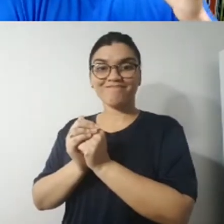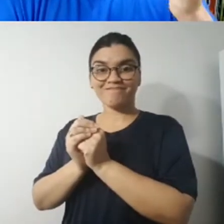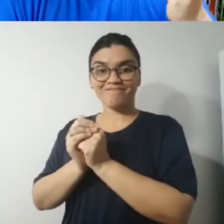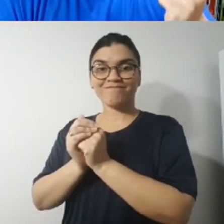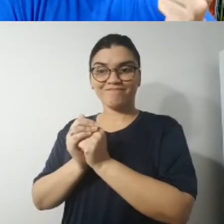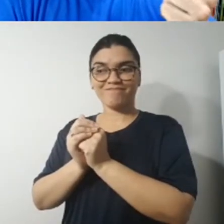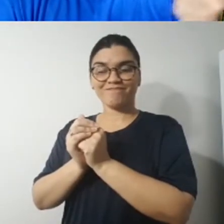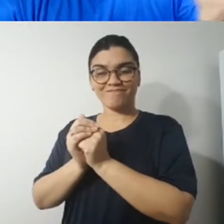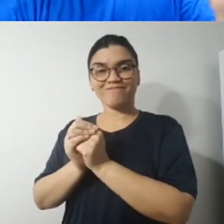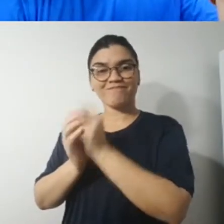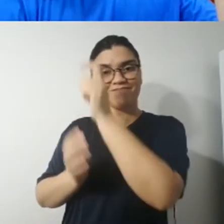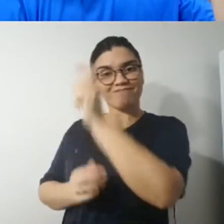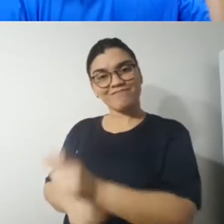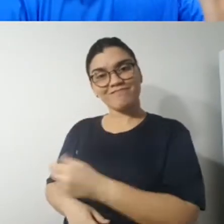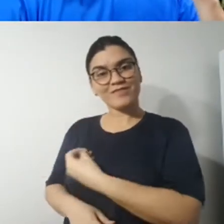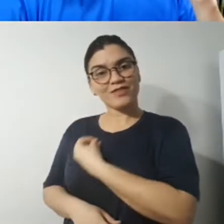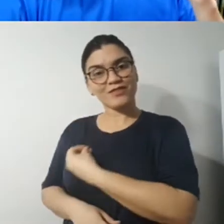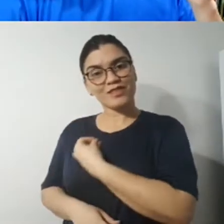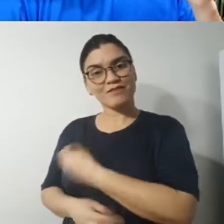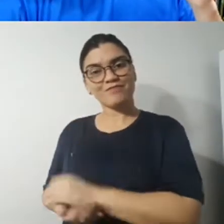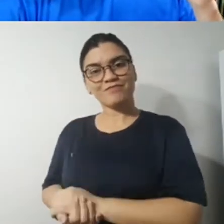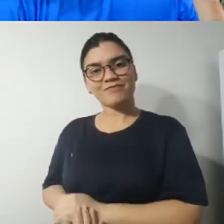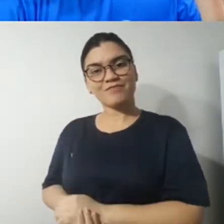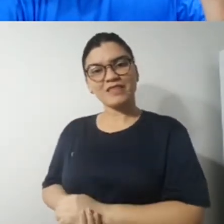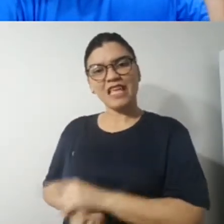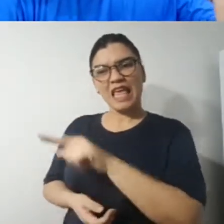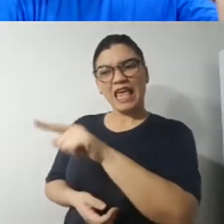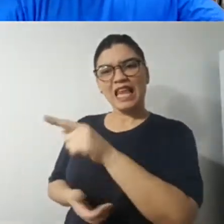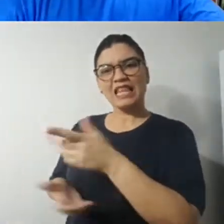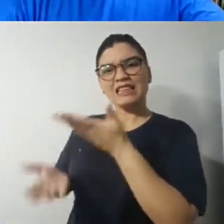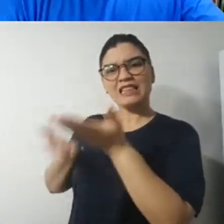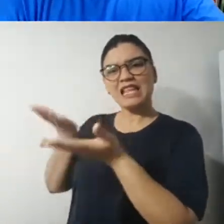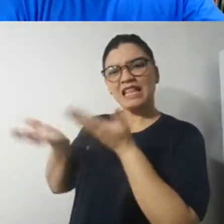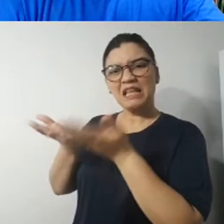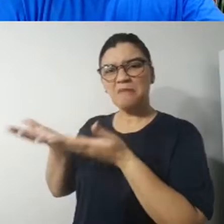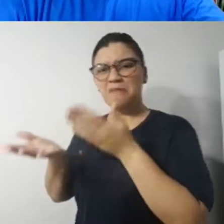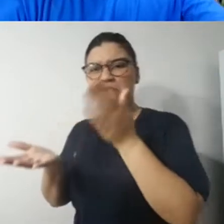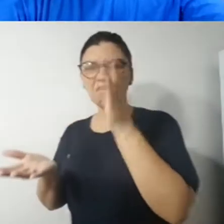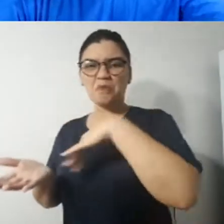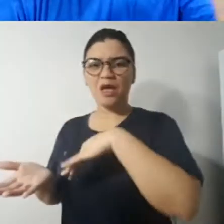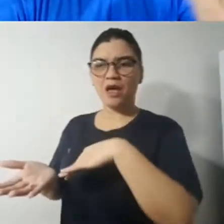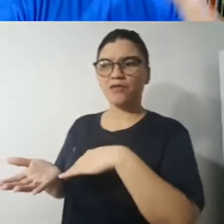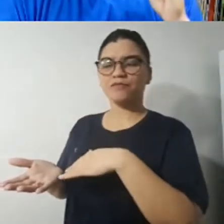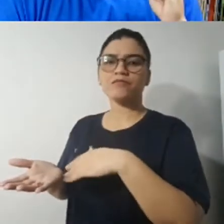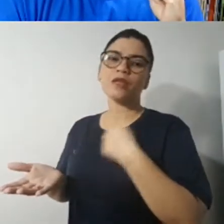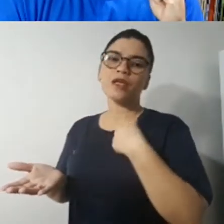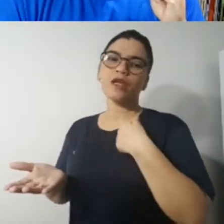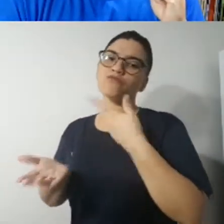bem aquele que me maltrata, falar bem daquele que fofoca de mim,